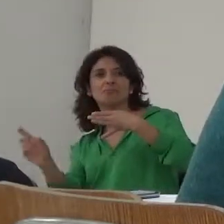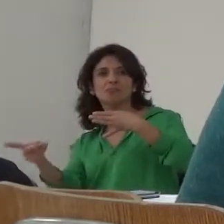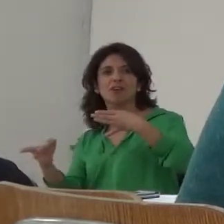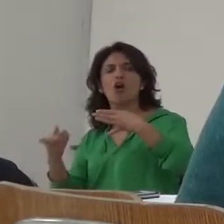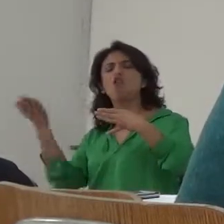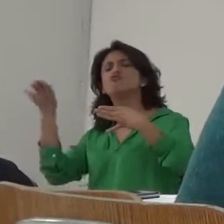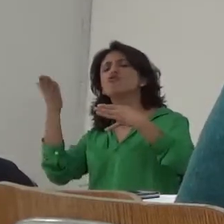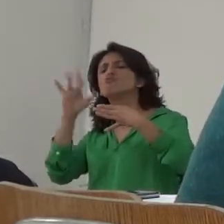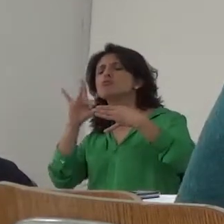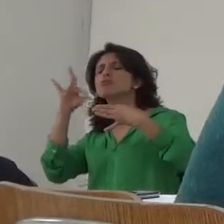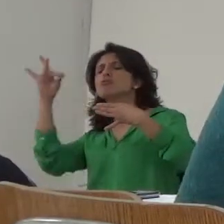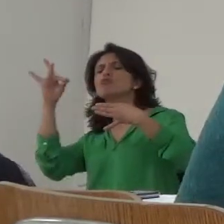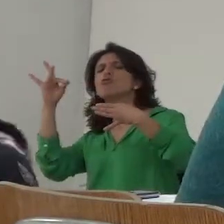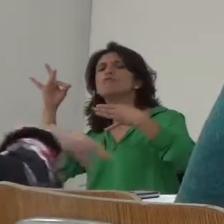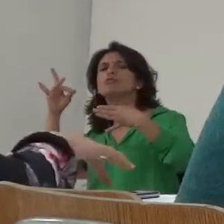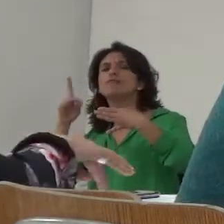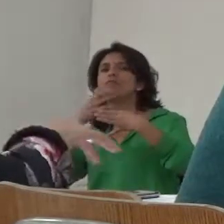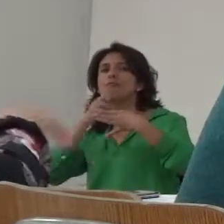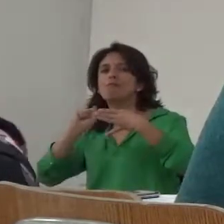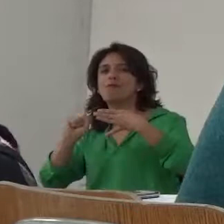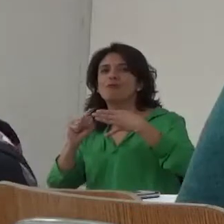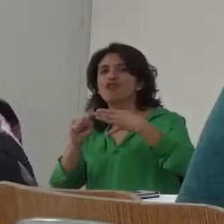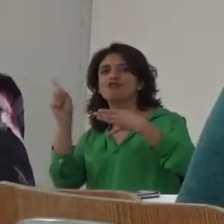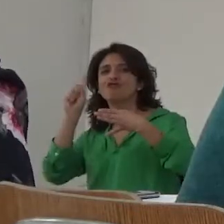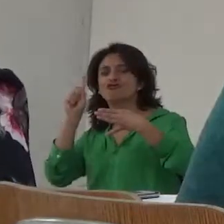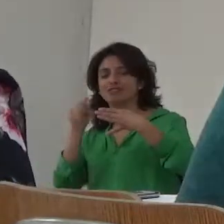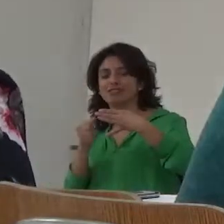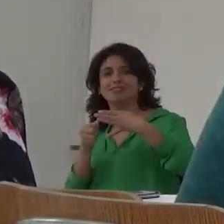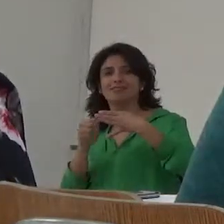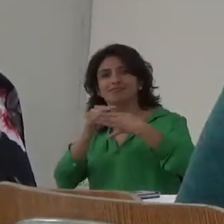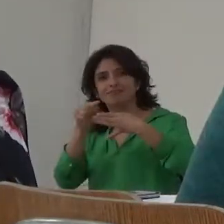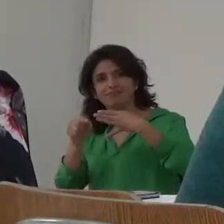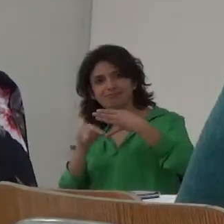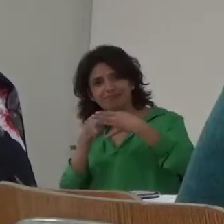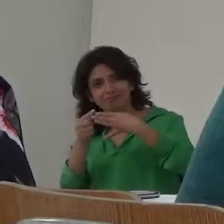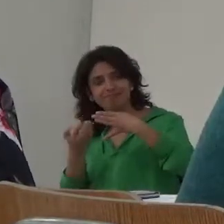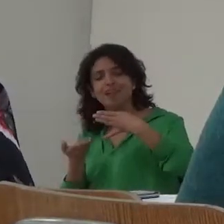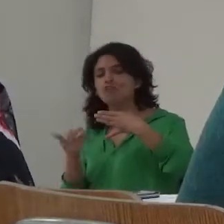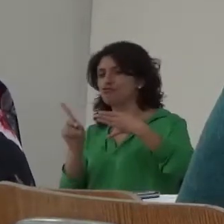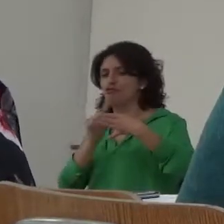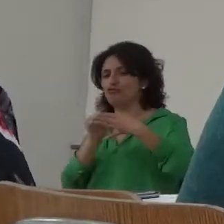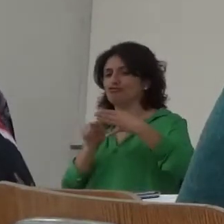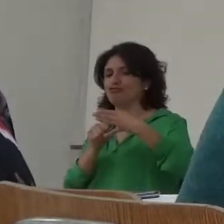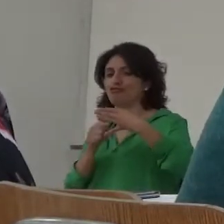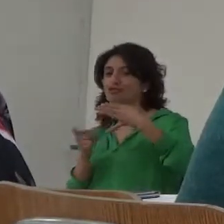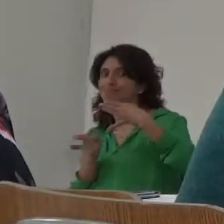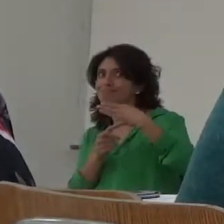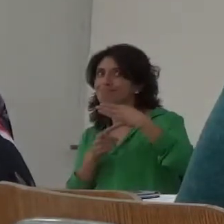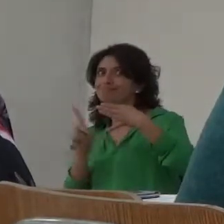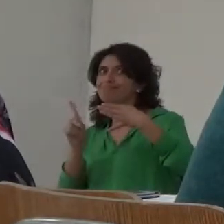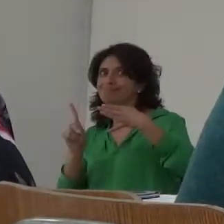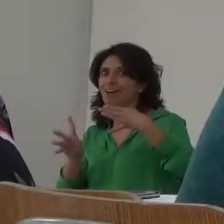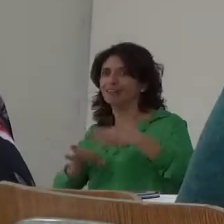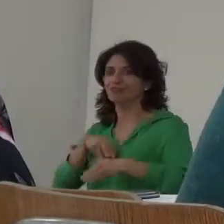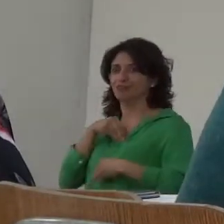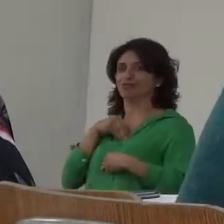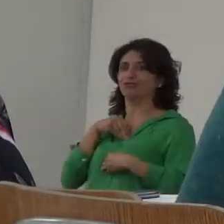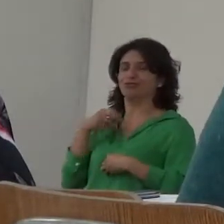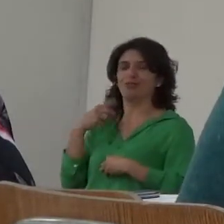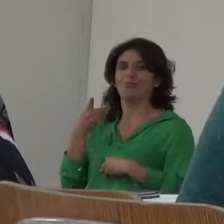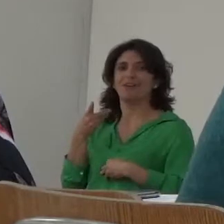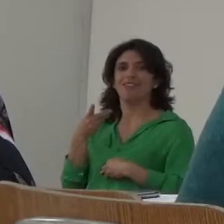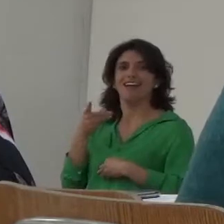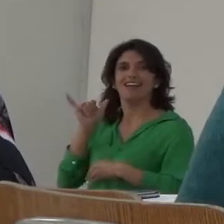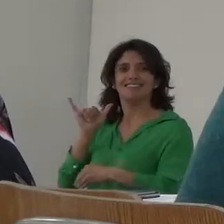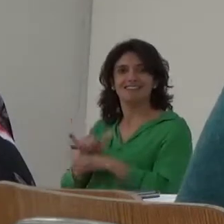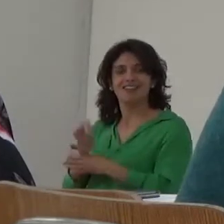¿Cómo descubriste que el viejo pascuero no existía? Que sin duda no todos nuestros participantes asumen